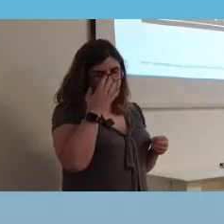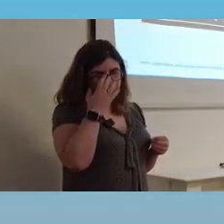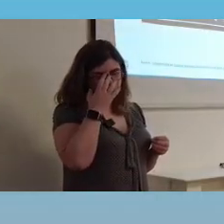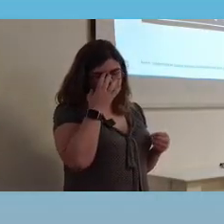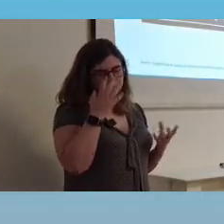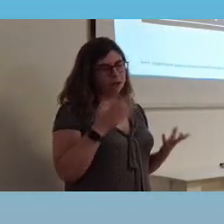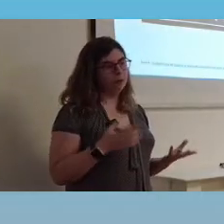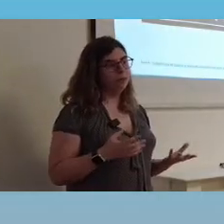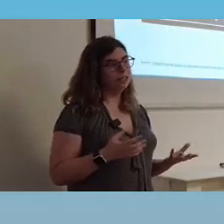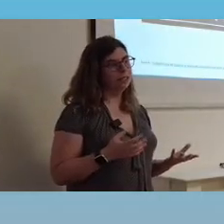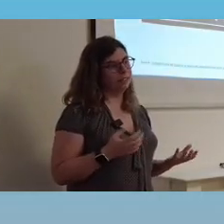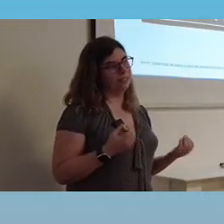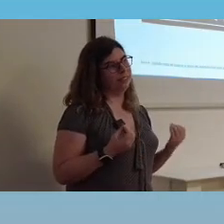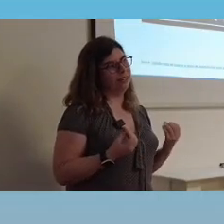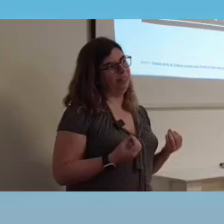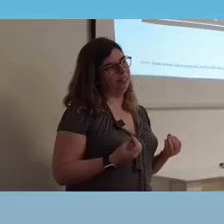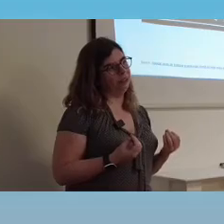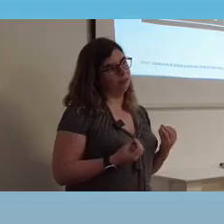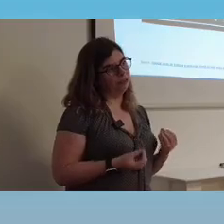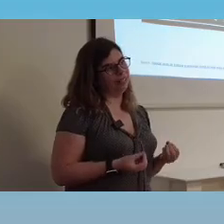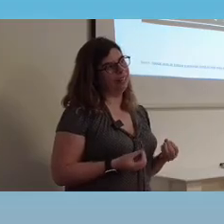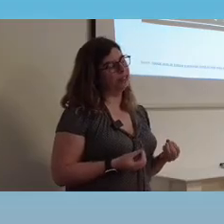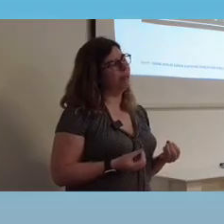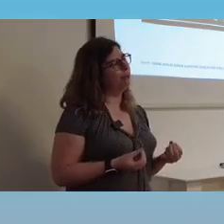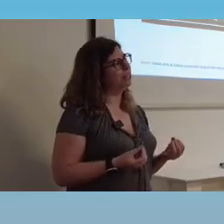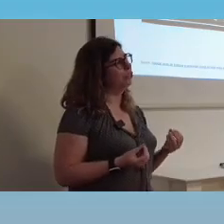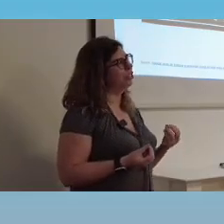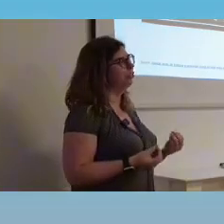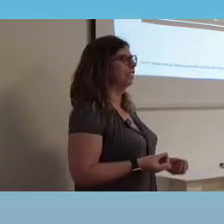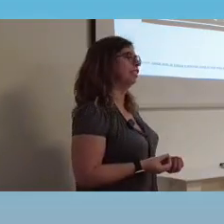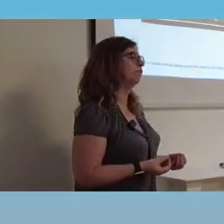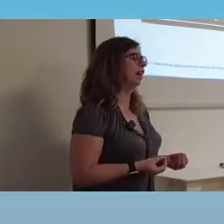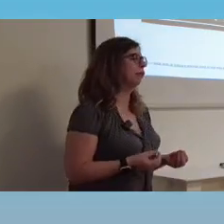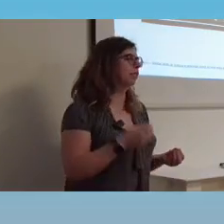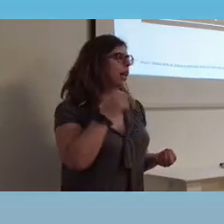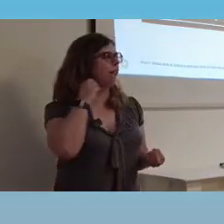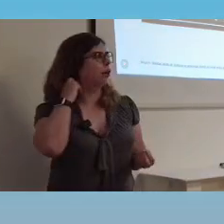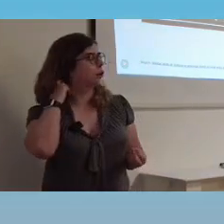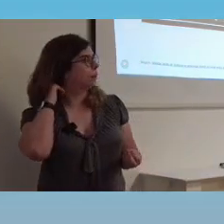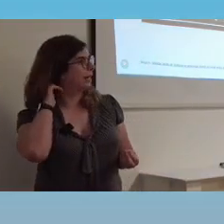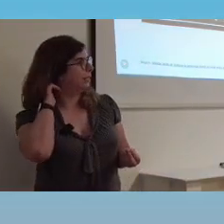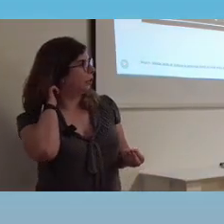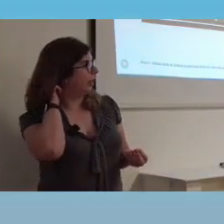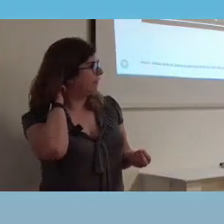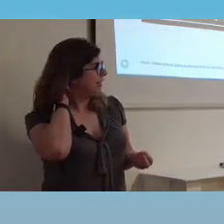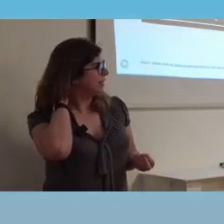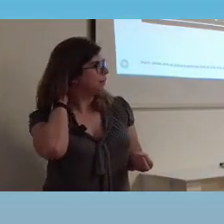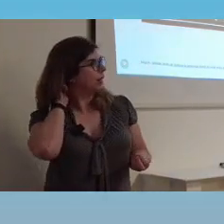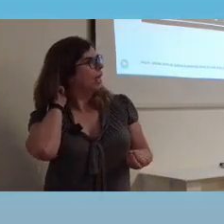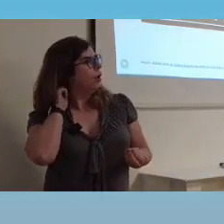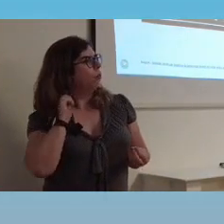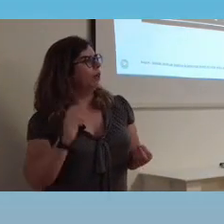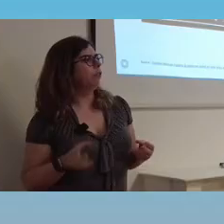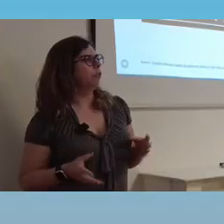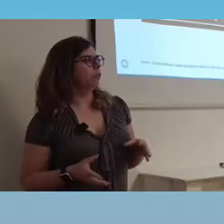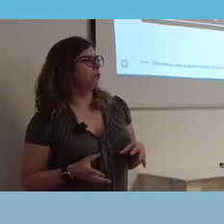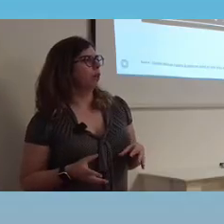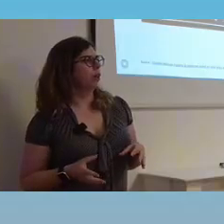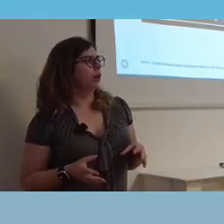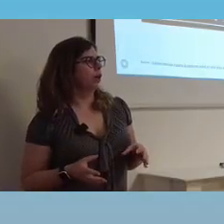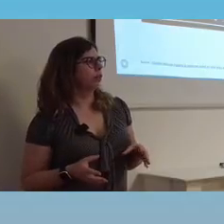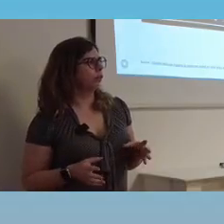main dominante sera prise en compte? Je pose cette question-là parce que j'ai eu cette expérience avec l'entreprise IBES, où